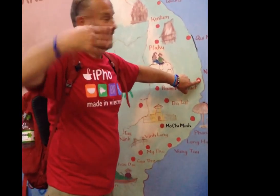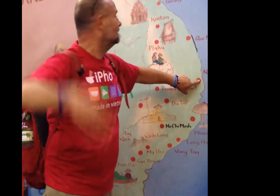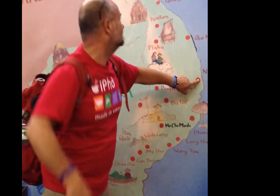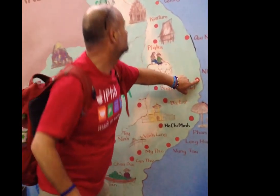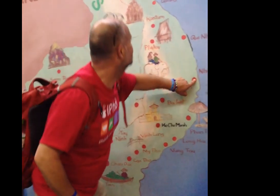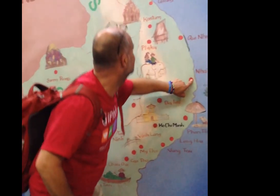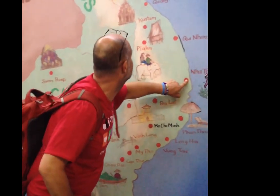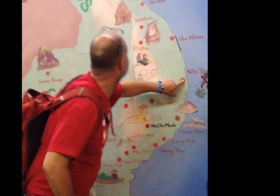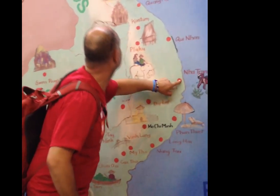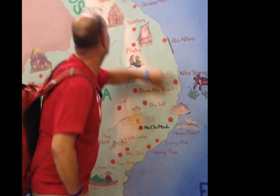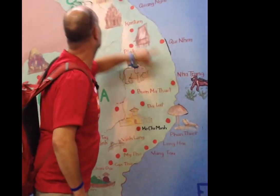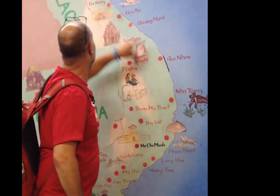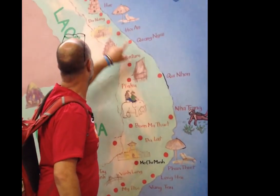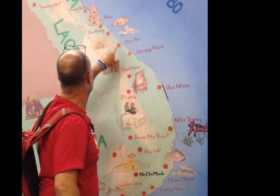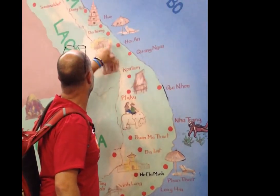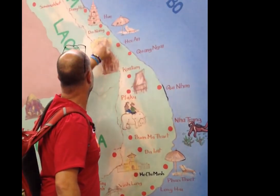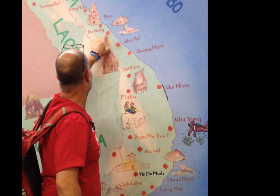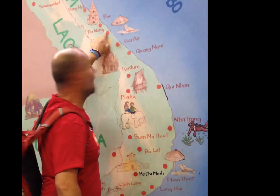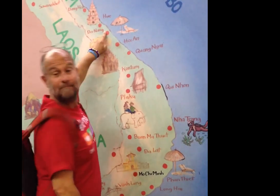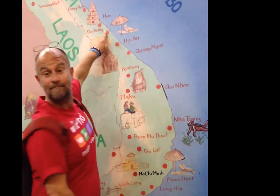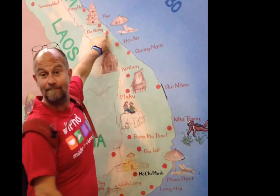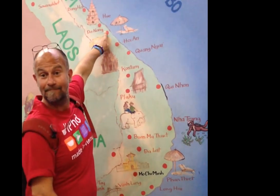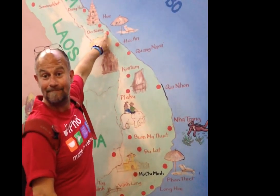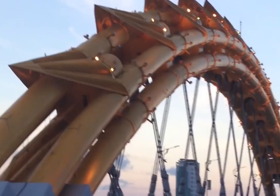Tage später reiste ich nach Dana.